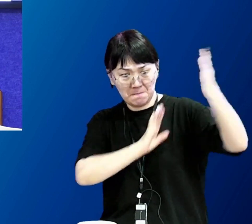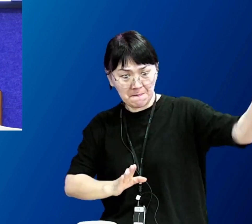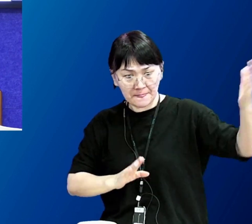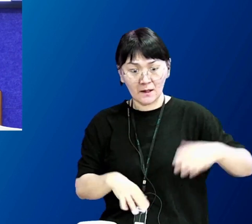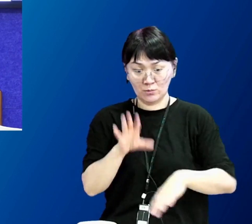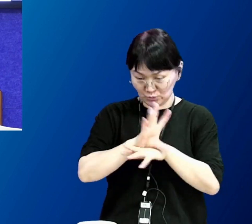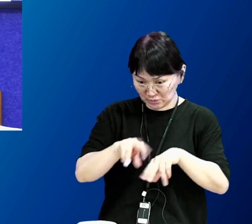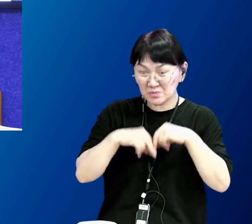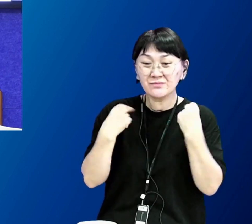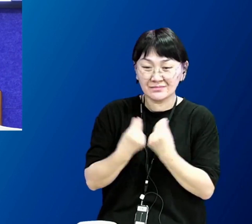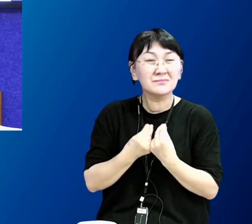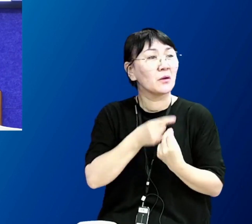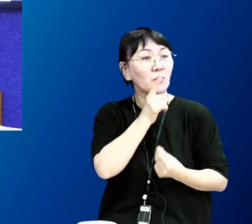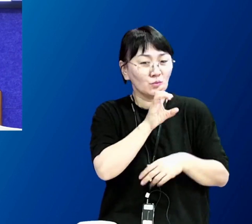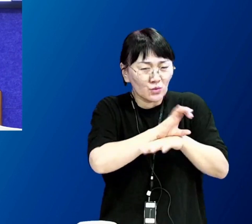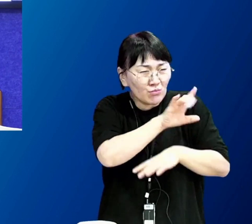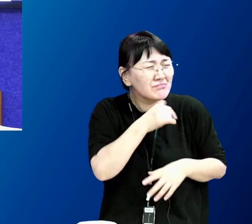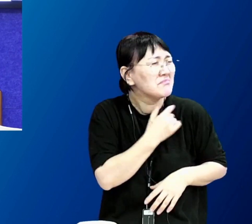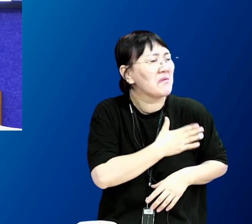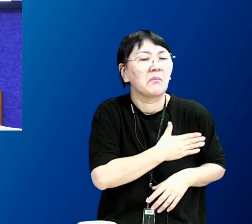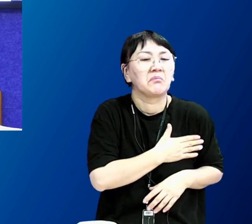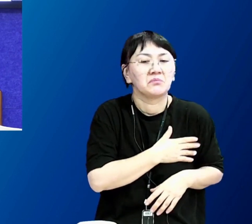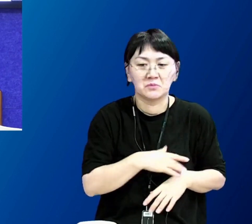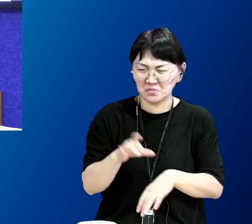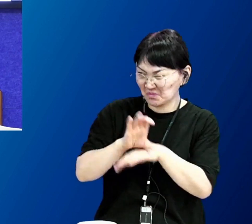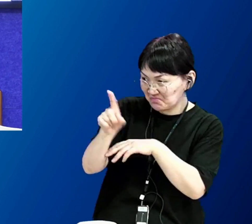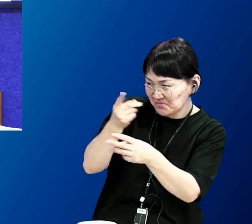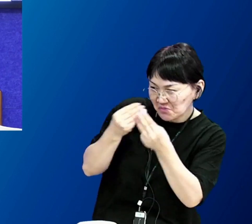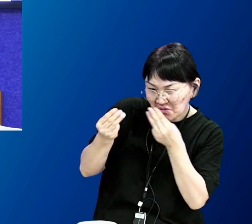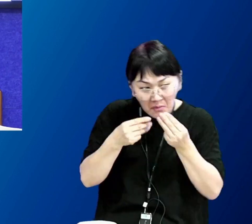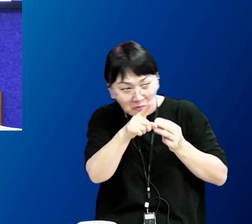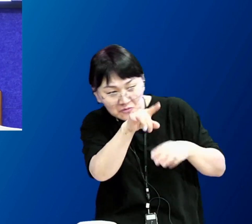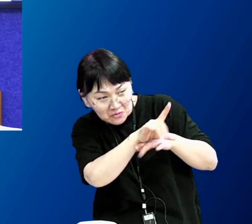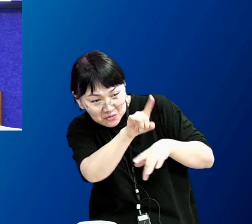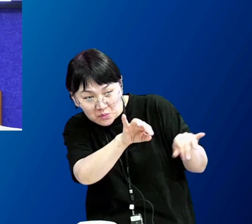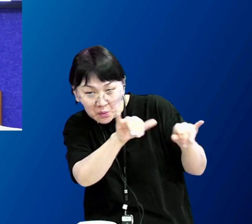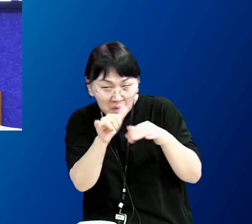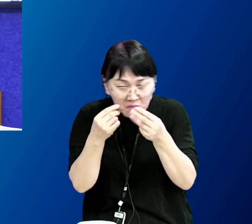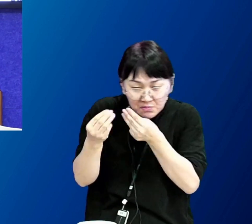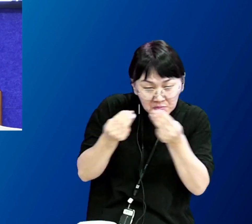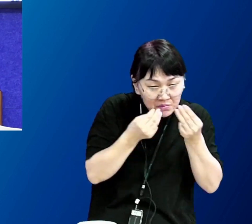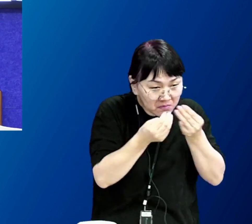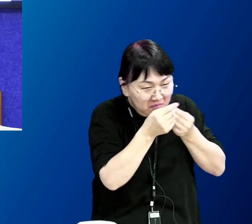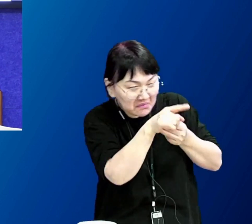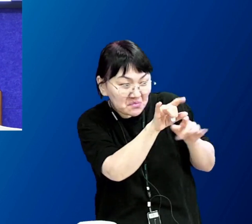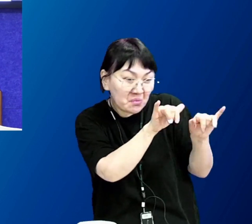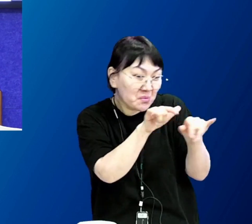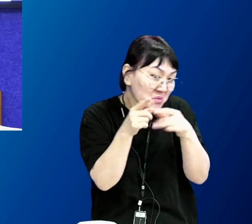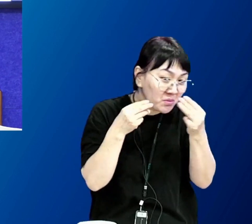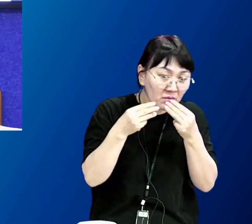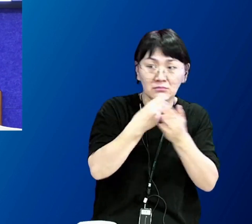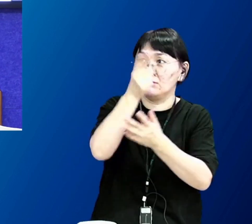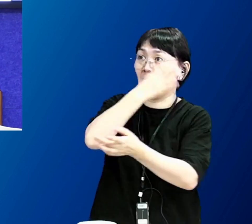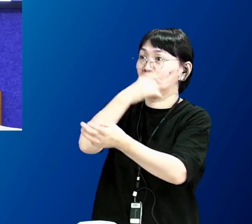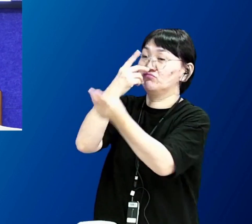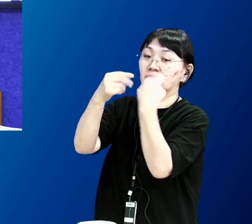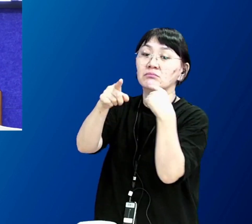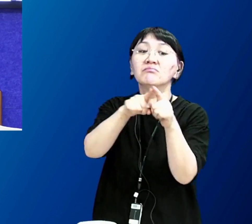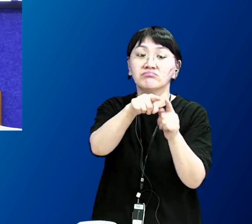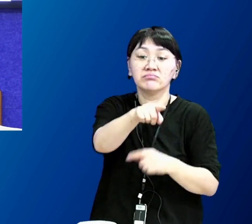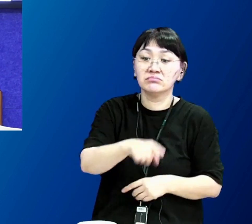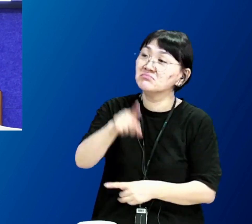болсон чуулганыг нь хайрлах биш. Чуулганыг шүүж чуулганд явдаг ахан дүсээ шүүж яана гэдэг нь эзнийг шүүж байгаа хэрэг гэж хэлсэн